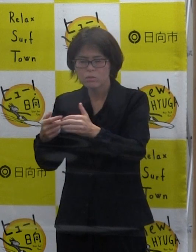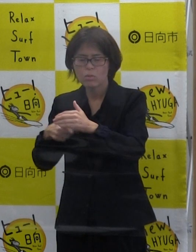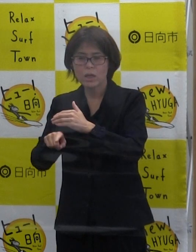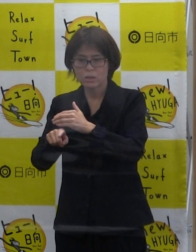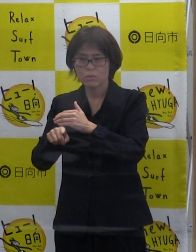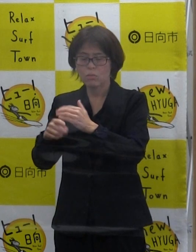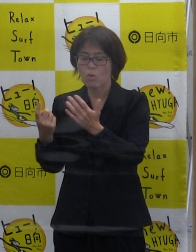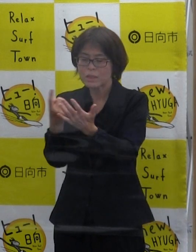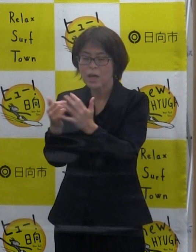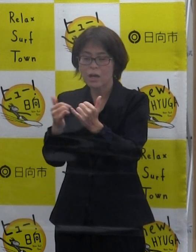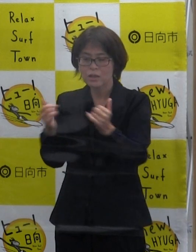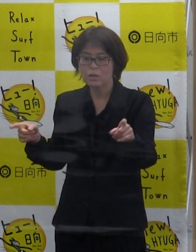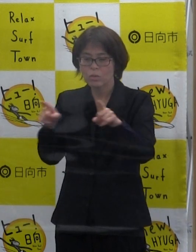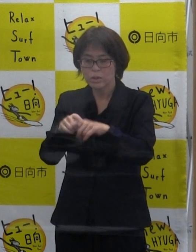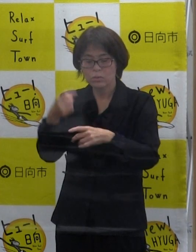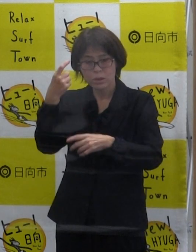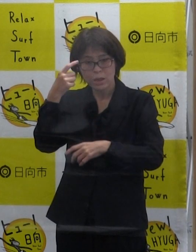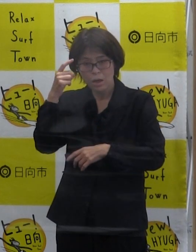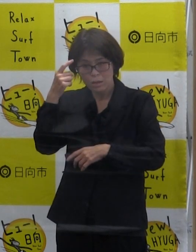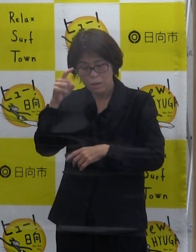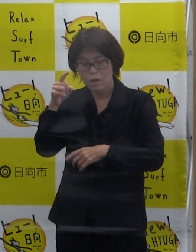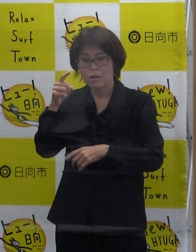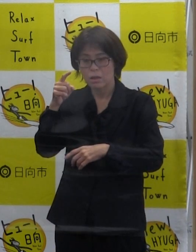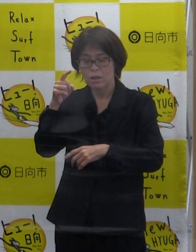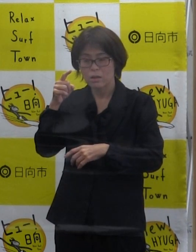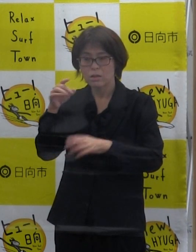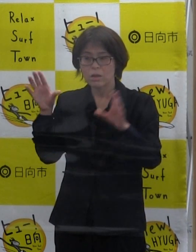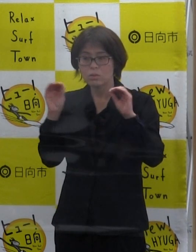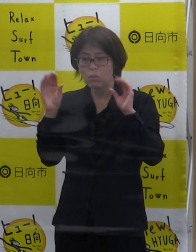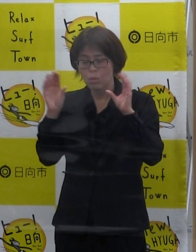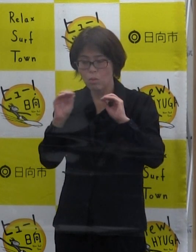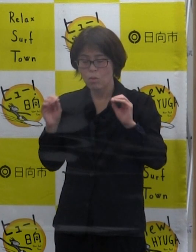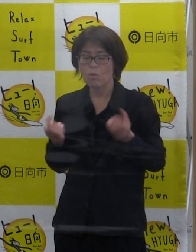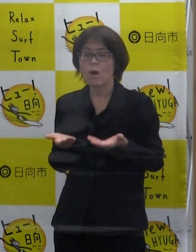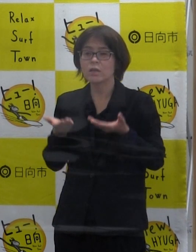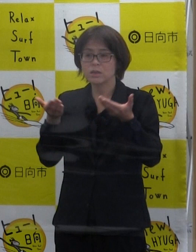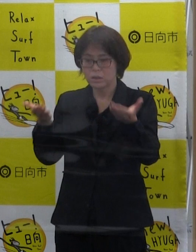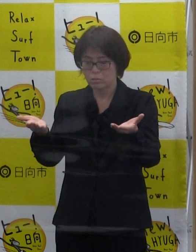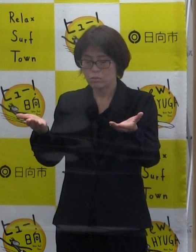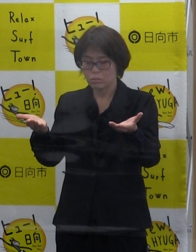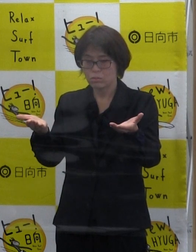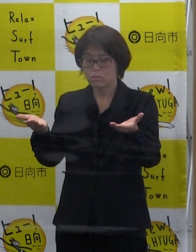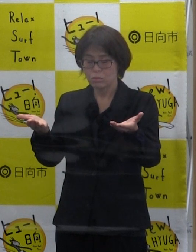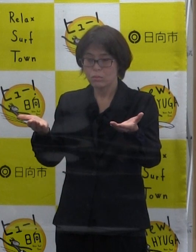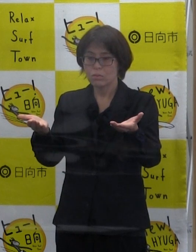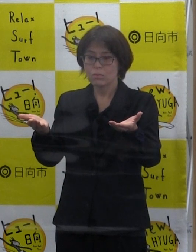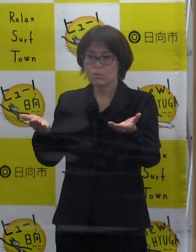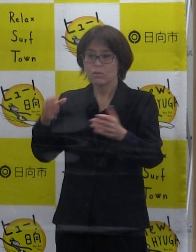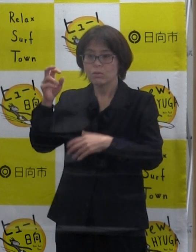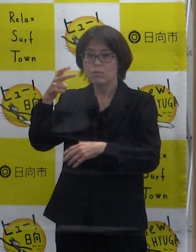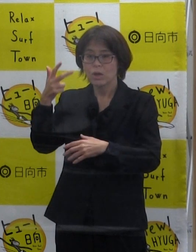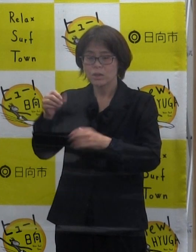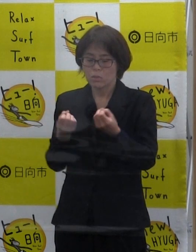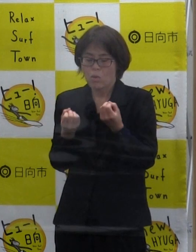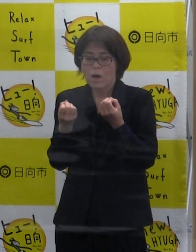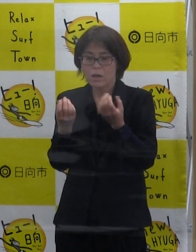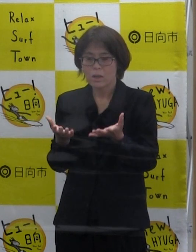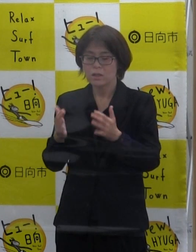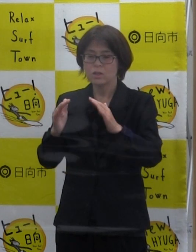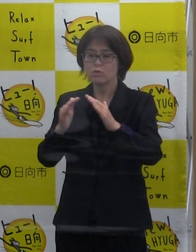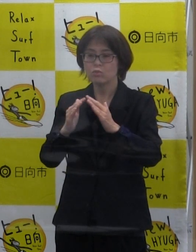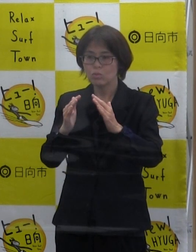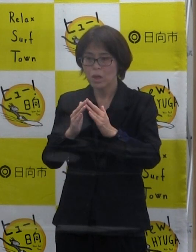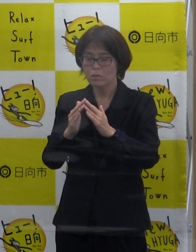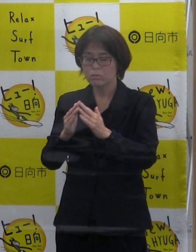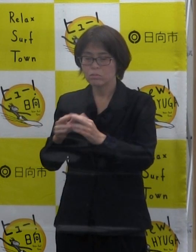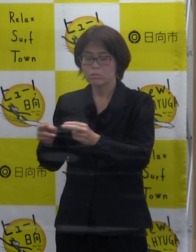に考え共有し、それらの情報を発信するものであり、本市の新たな住宅セーフティーネ